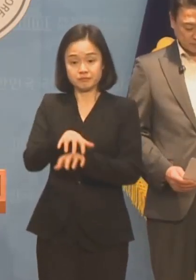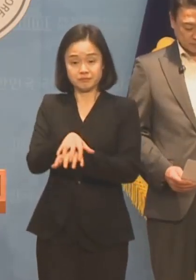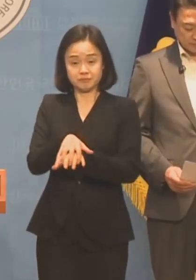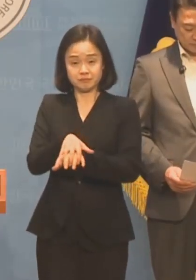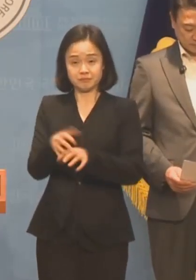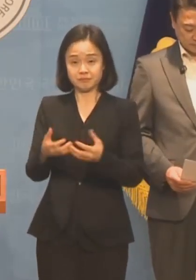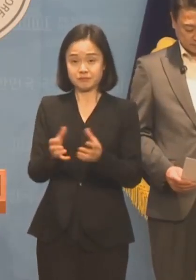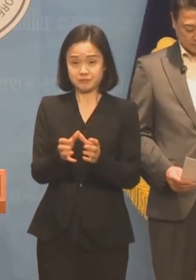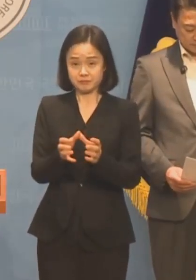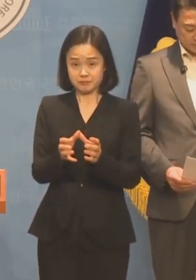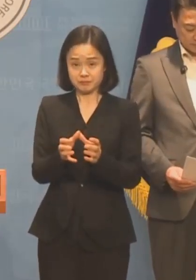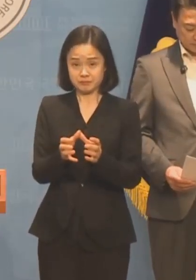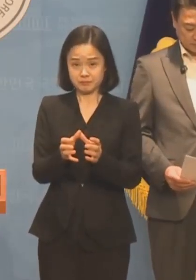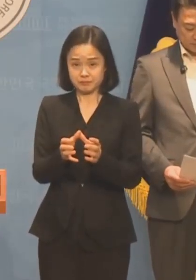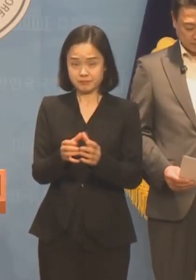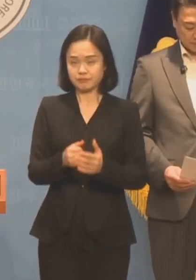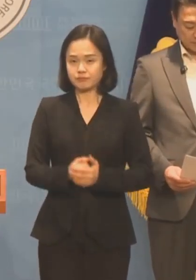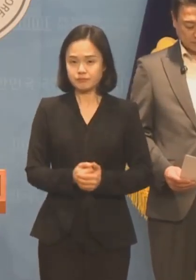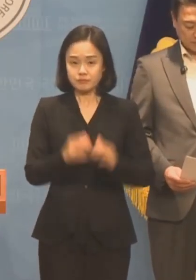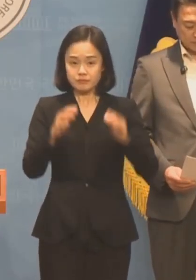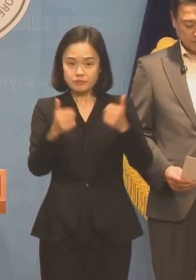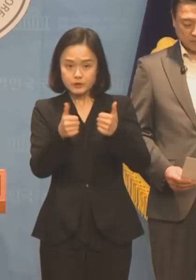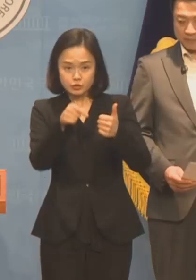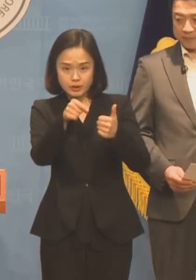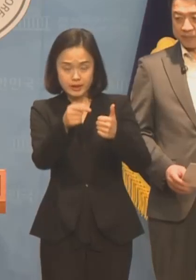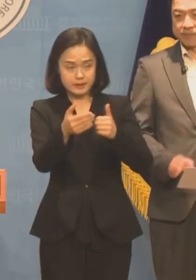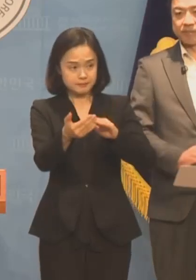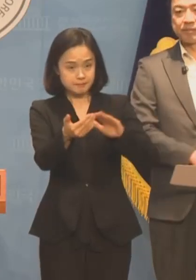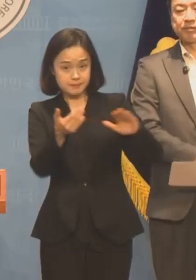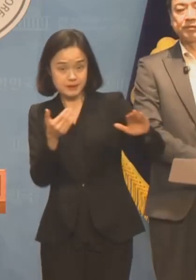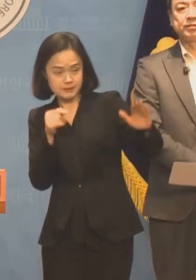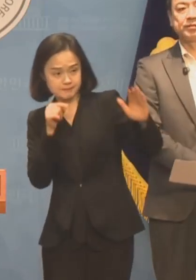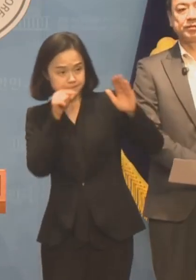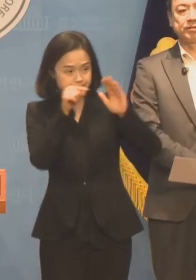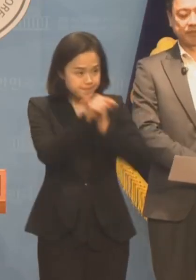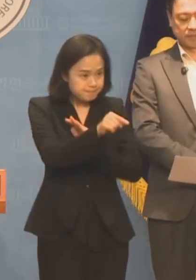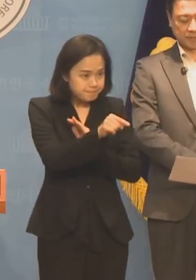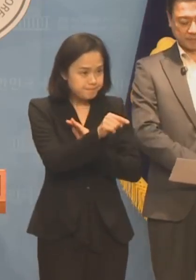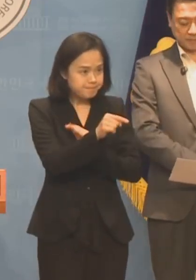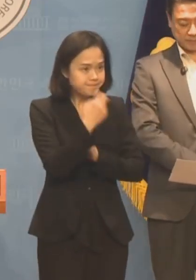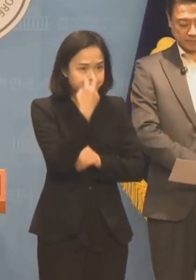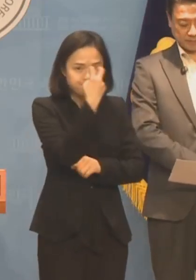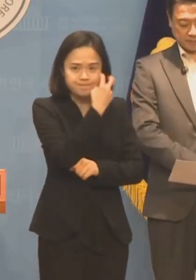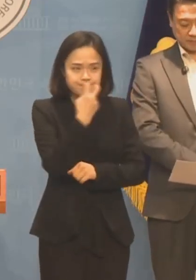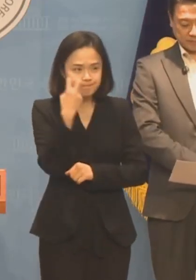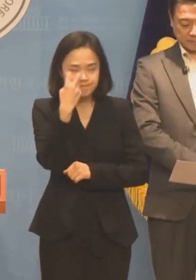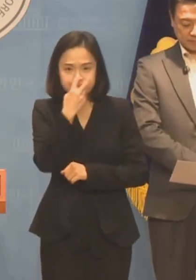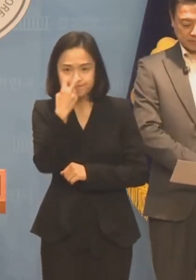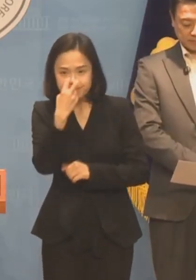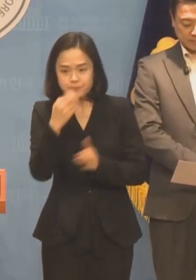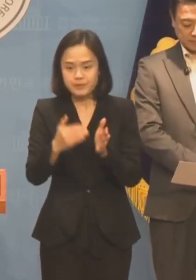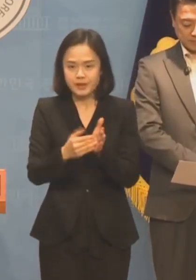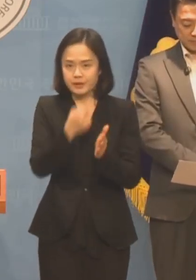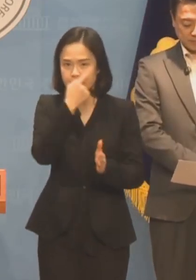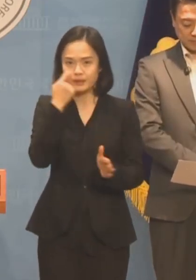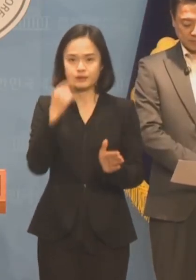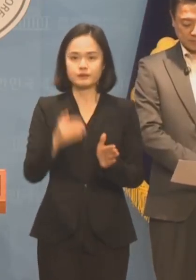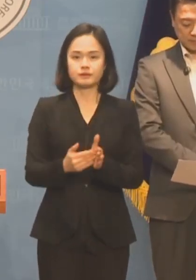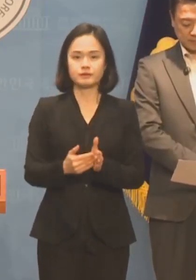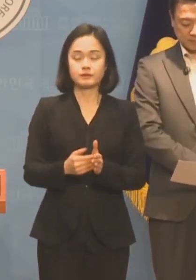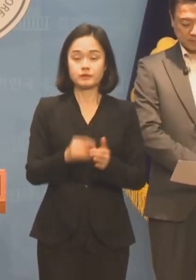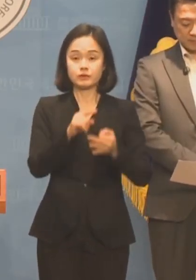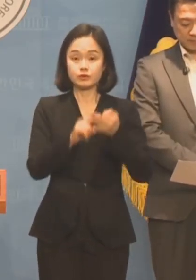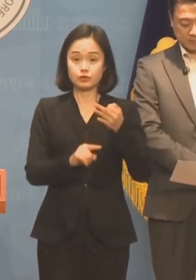단전을 사전 검토한 정황도 확인했습니다. 윤석열은 12월 12일